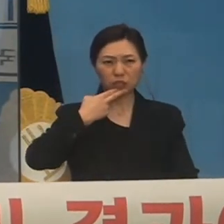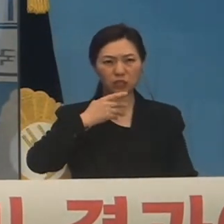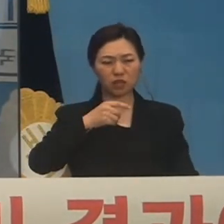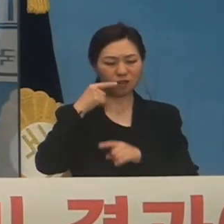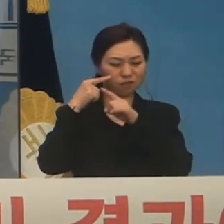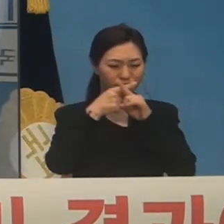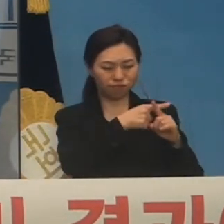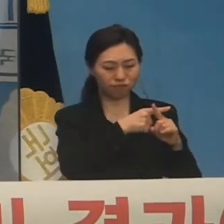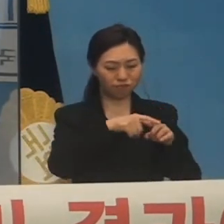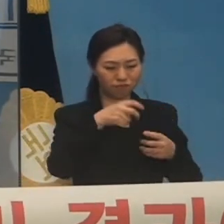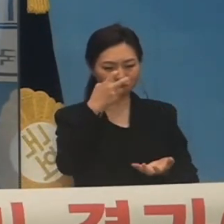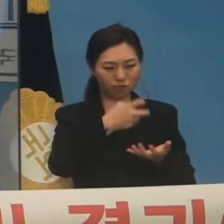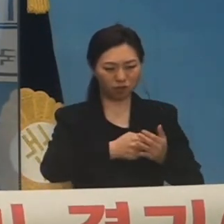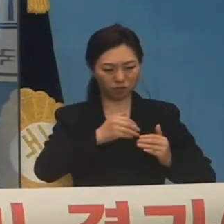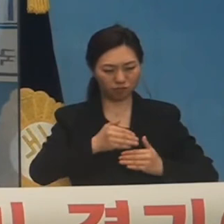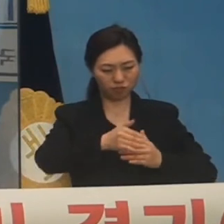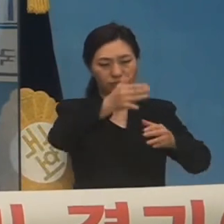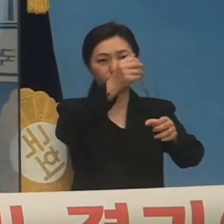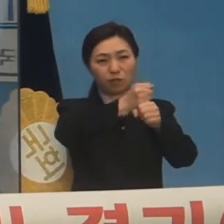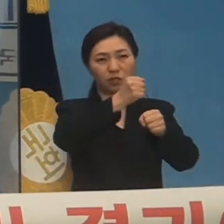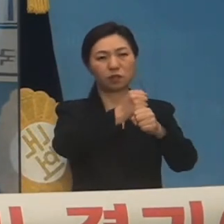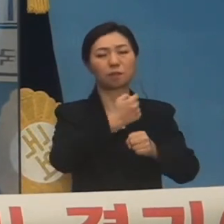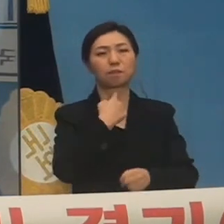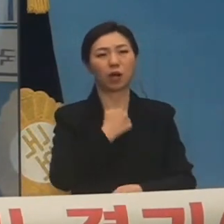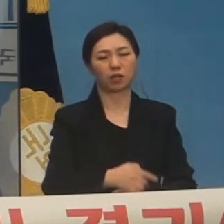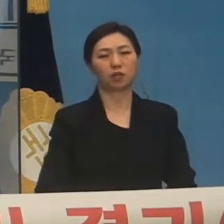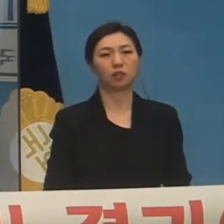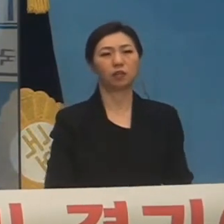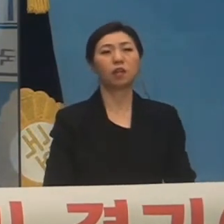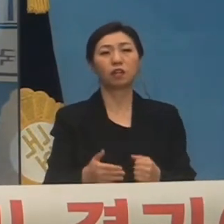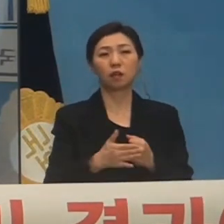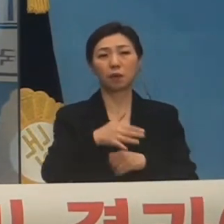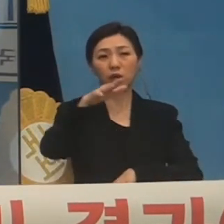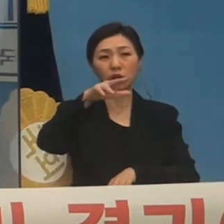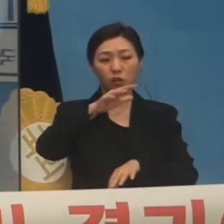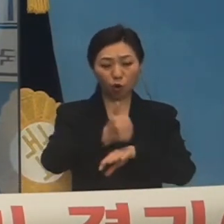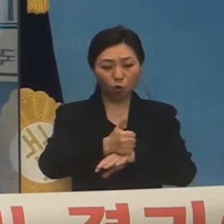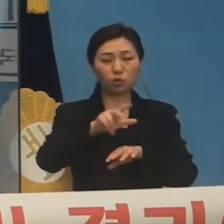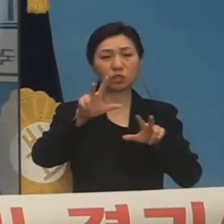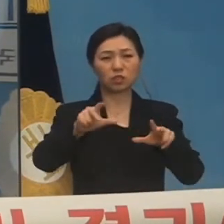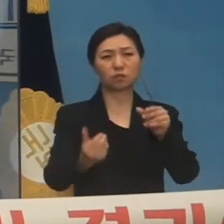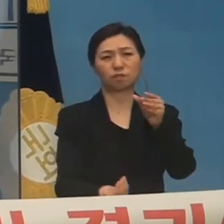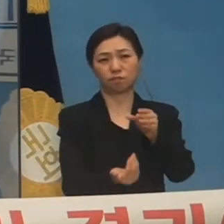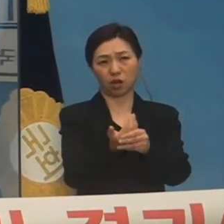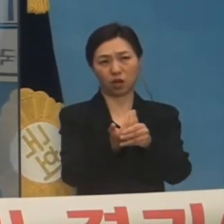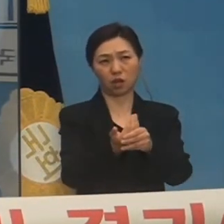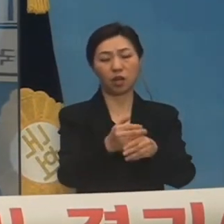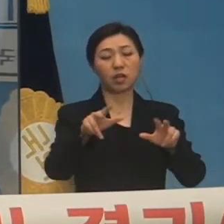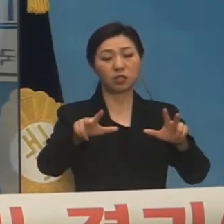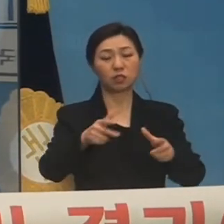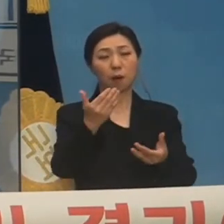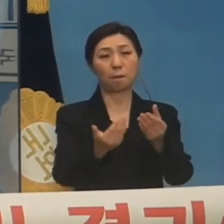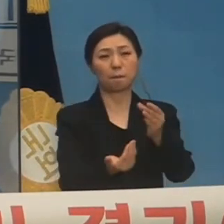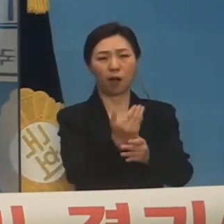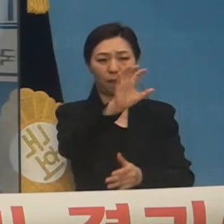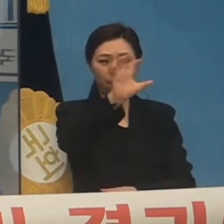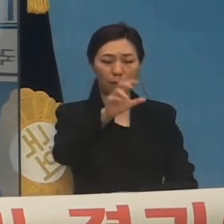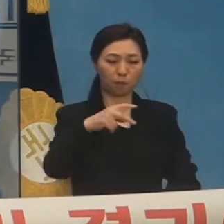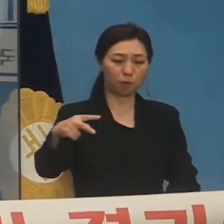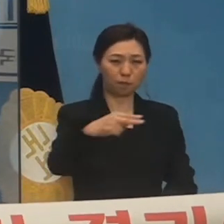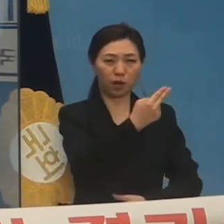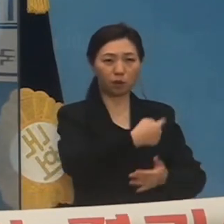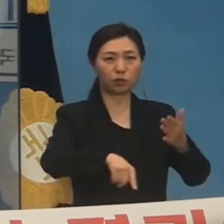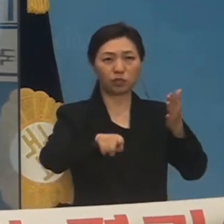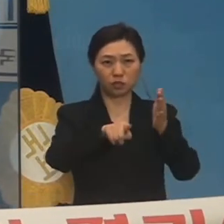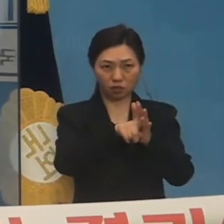사태를 초래했습니다. 이러한 문제가 또다시 발생하지 않도록 정부는 농민단체들과